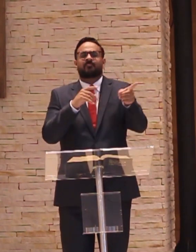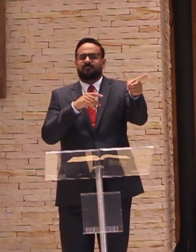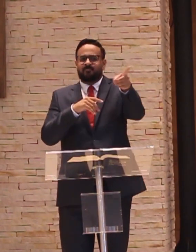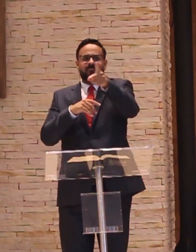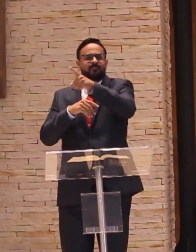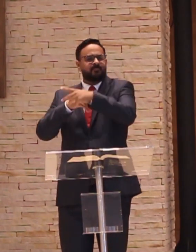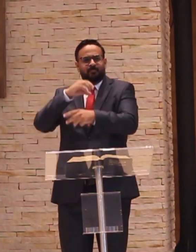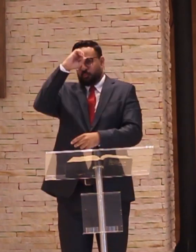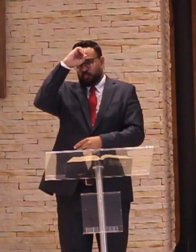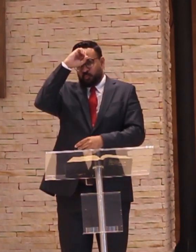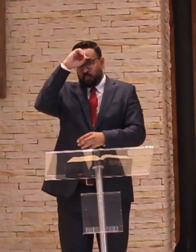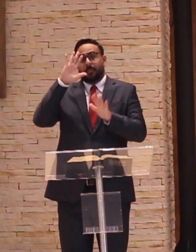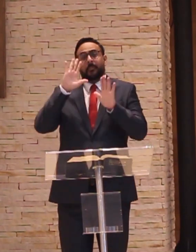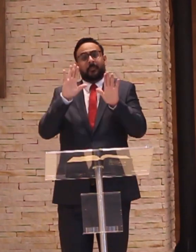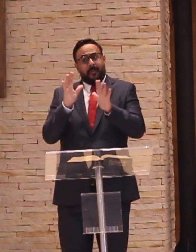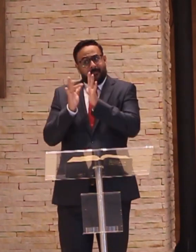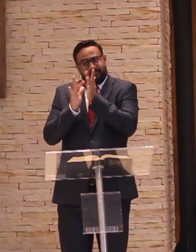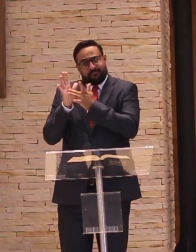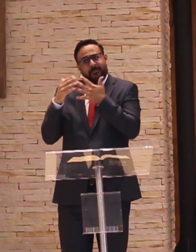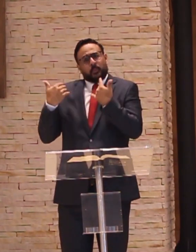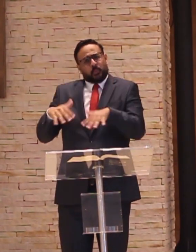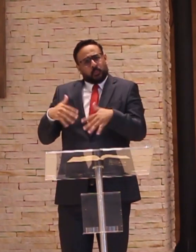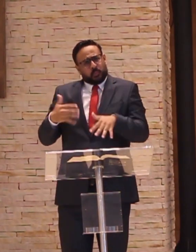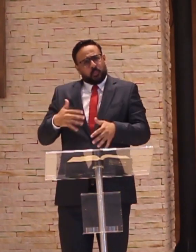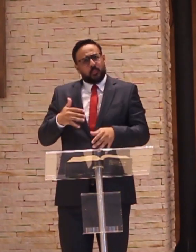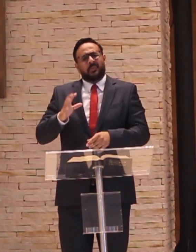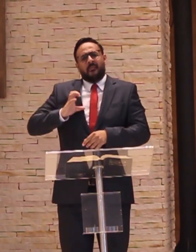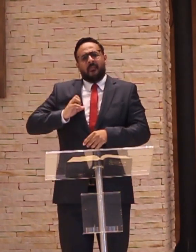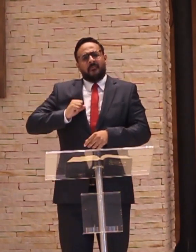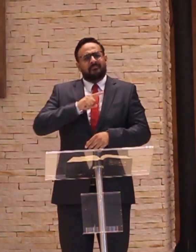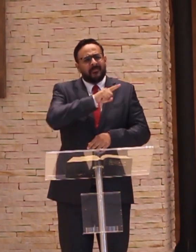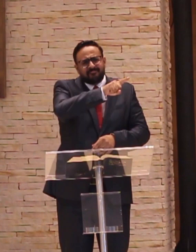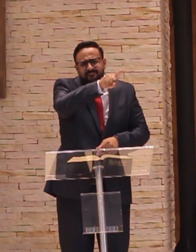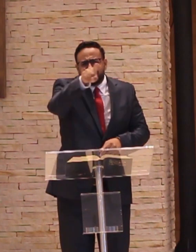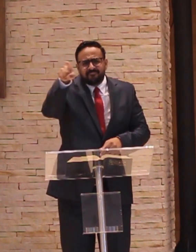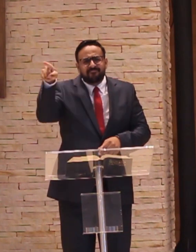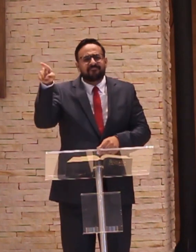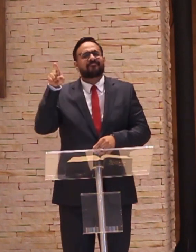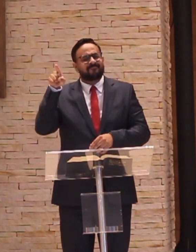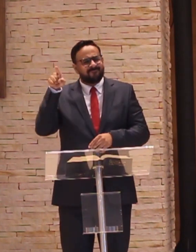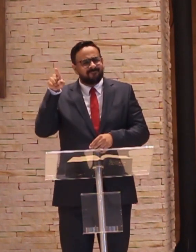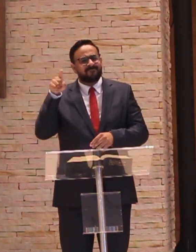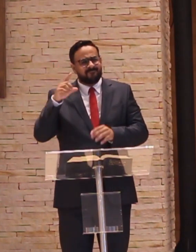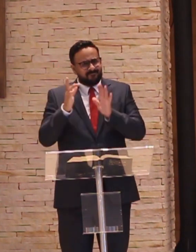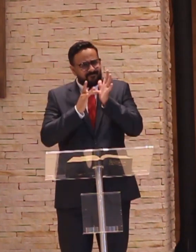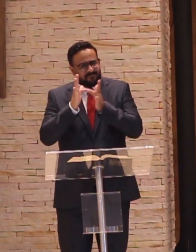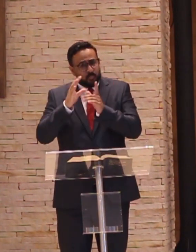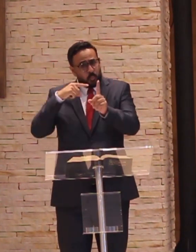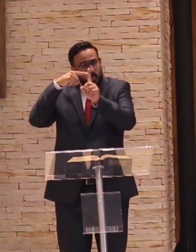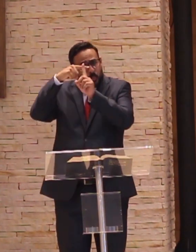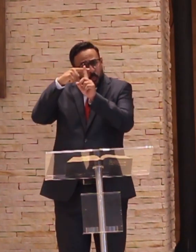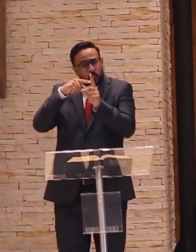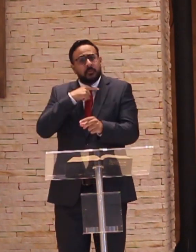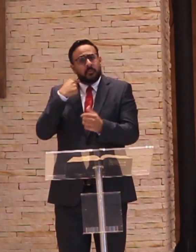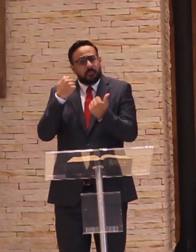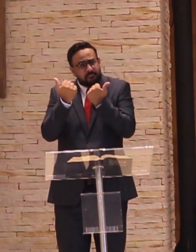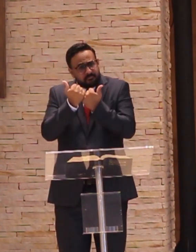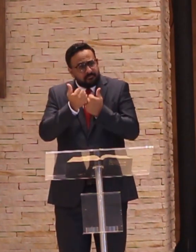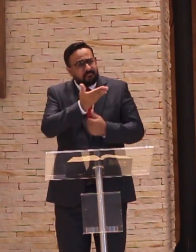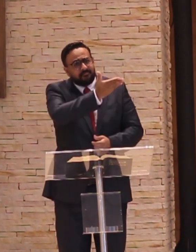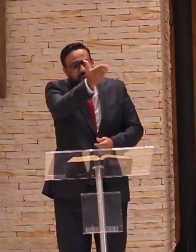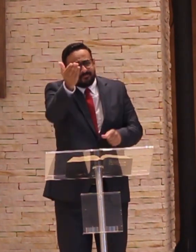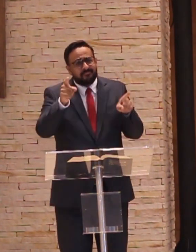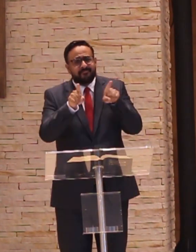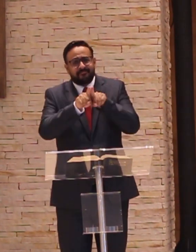hoje. Existem muitas pessoas que ainda não conhecem a Jesus. E Jesus, ele tem um amor impressionante para cada